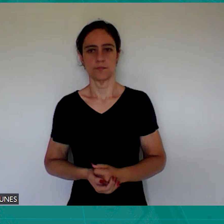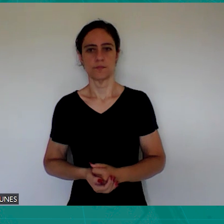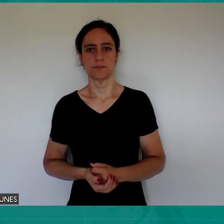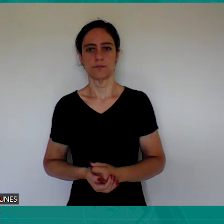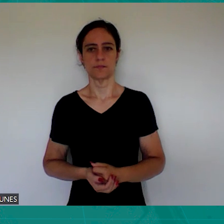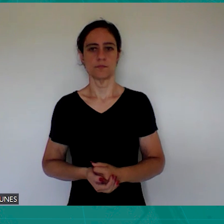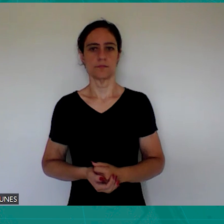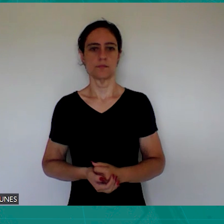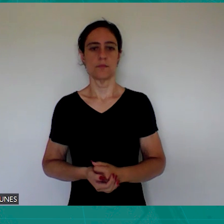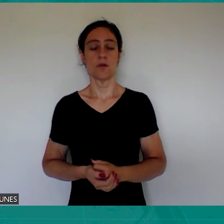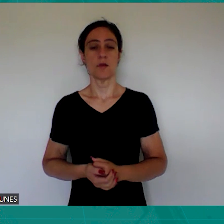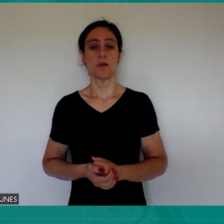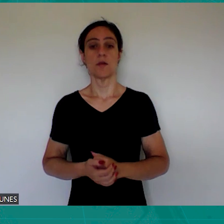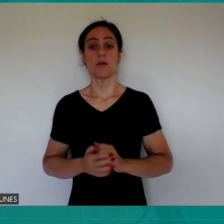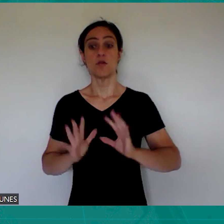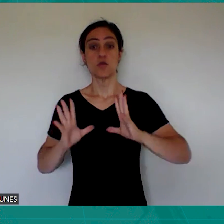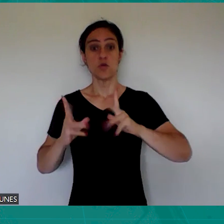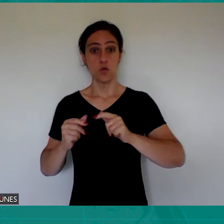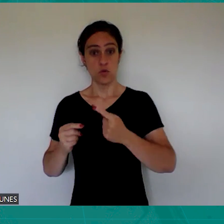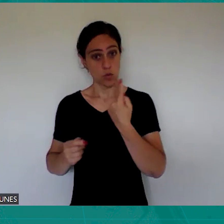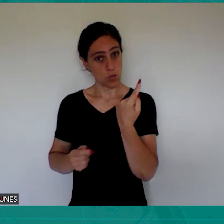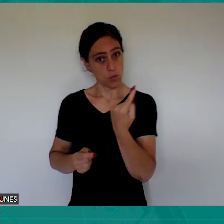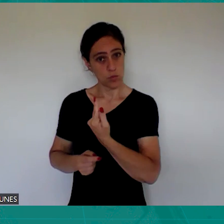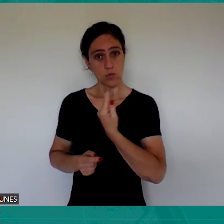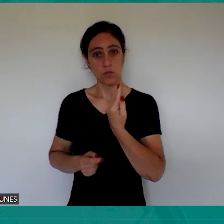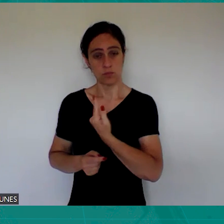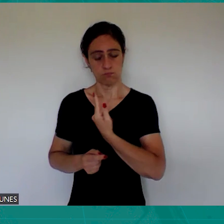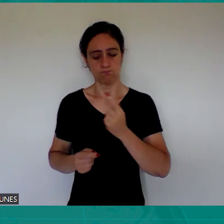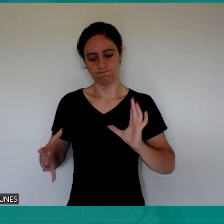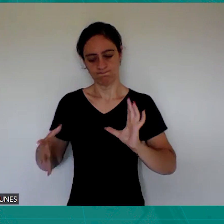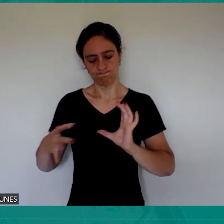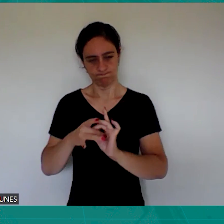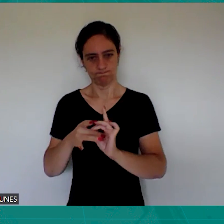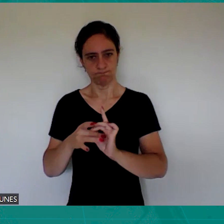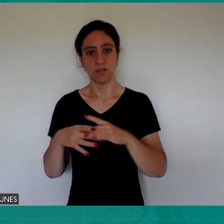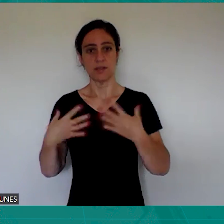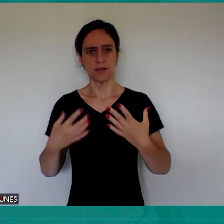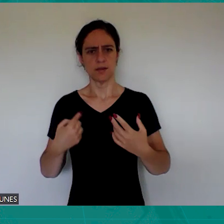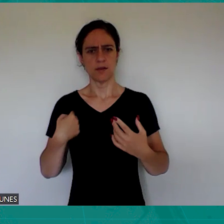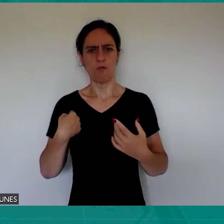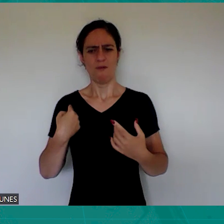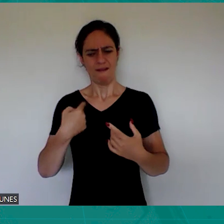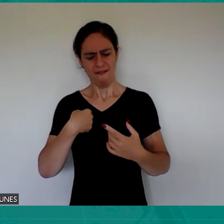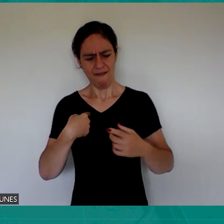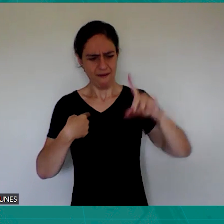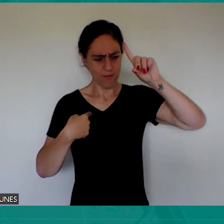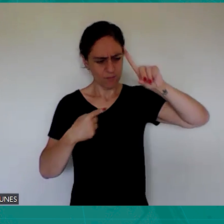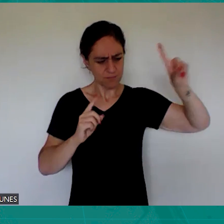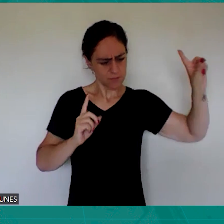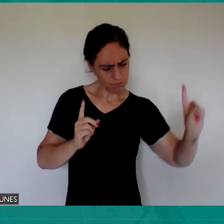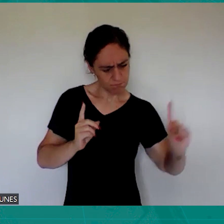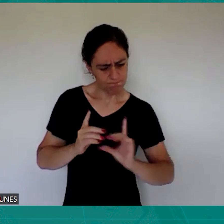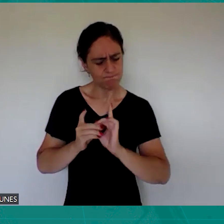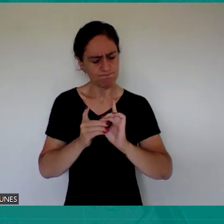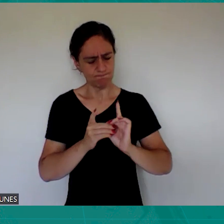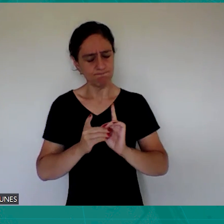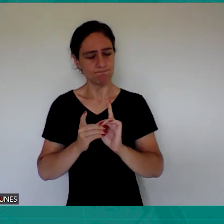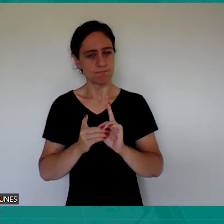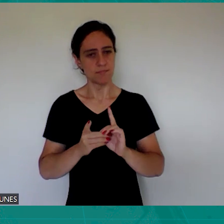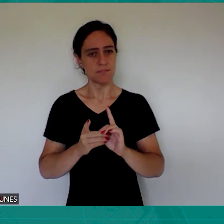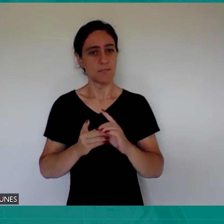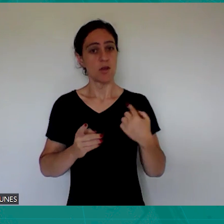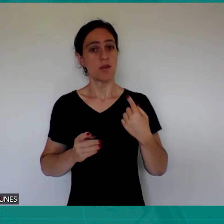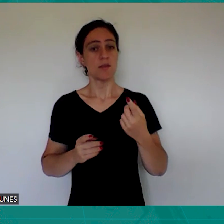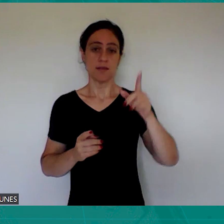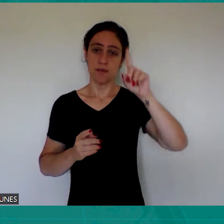um. Essa unidade, eu e o Pai somos um. Irmão, Deus quer nos colocar nessa unidade. A fim de